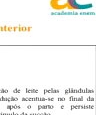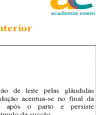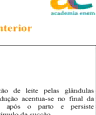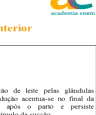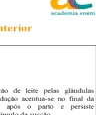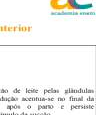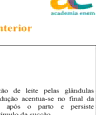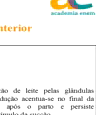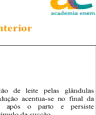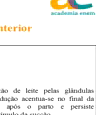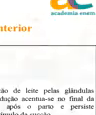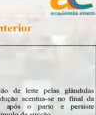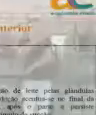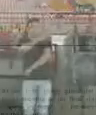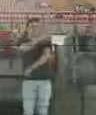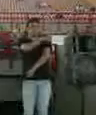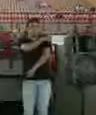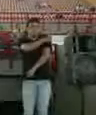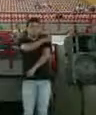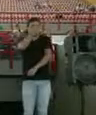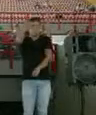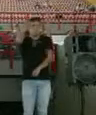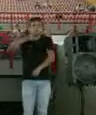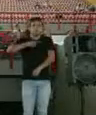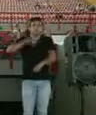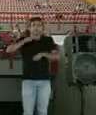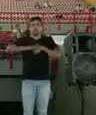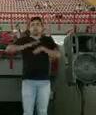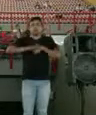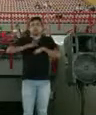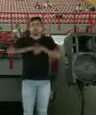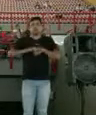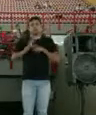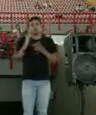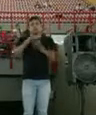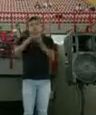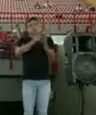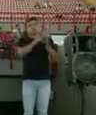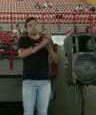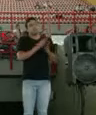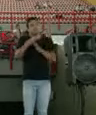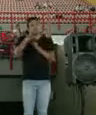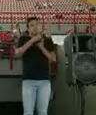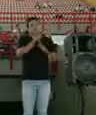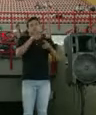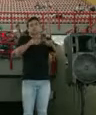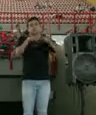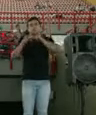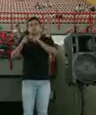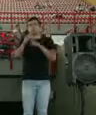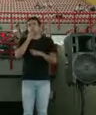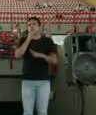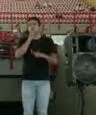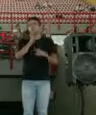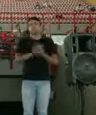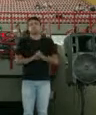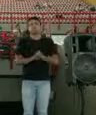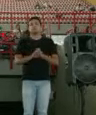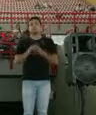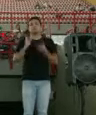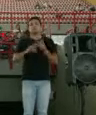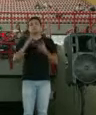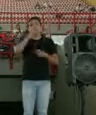autohemoterapia, faz de maneira o quê? Própria. Nada aconselhado por médicos. Dizem